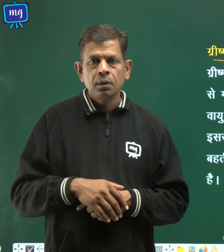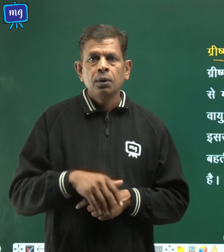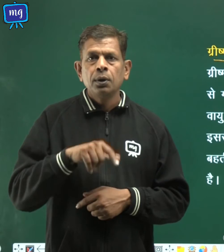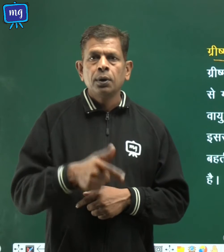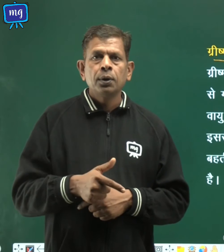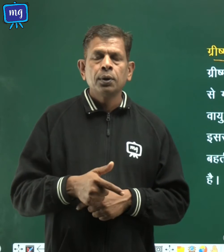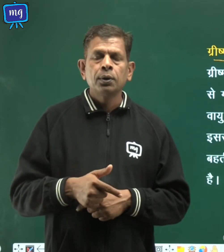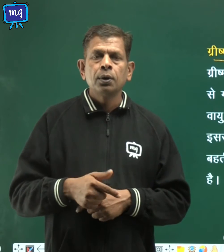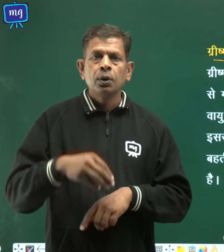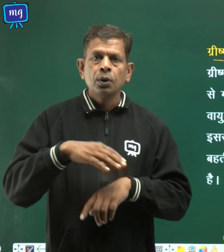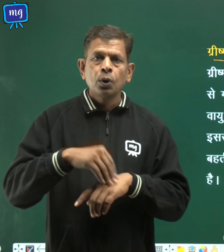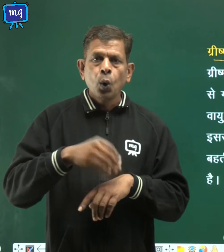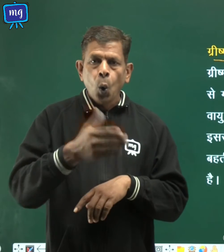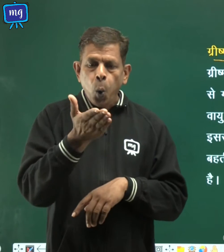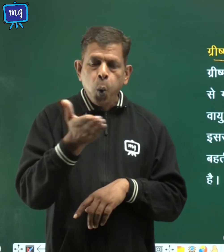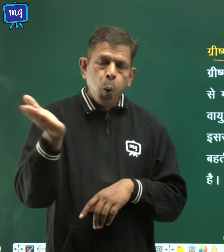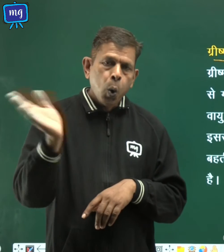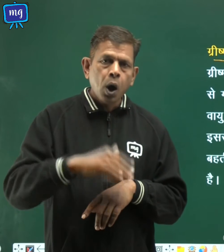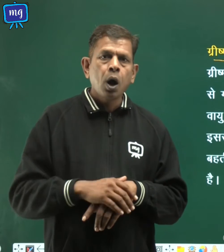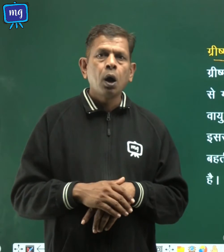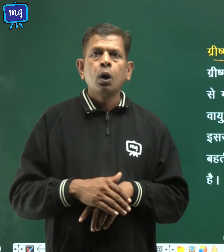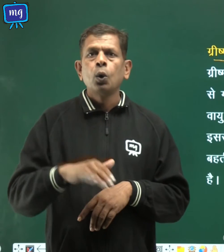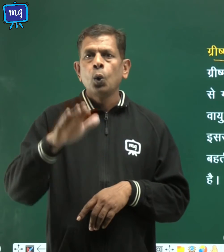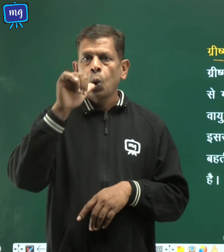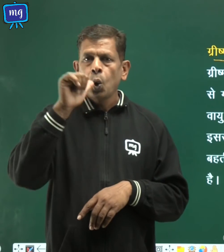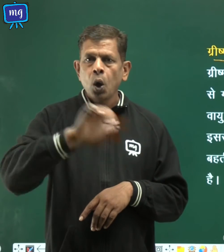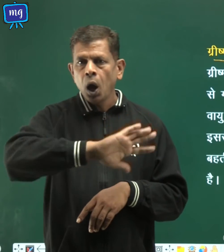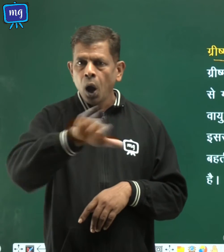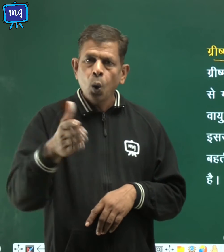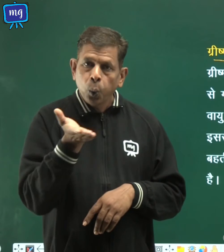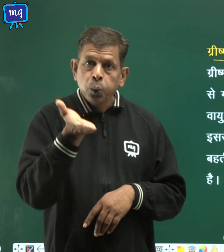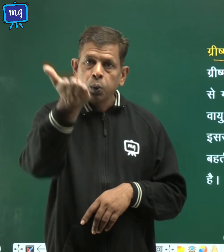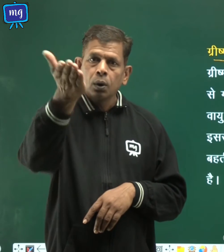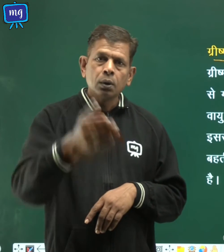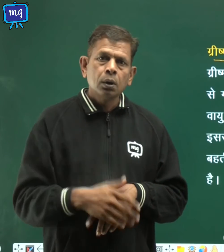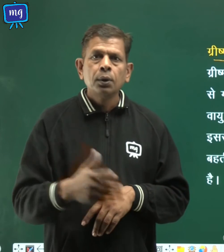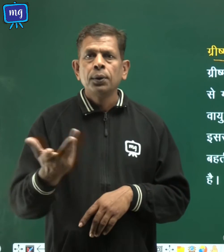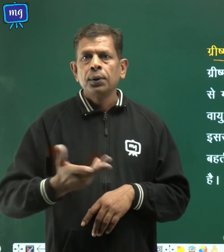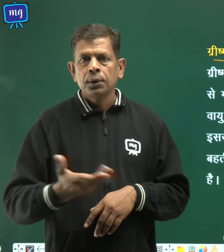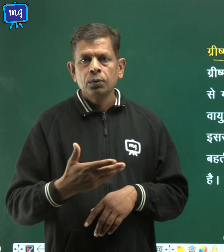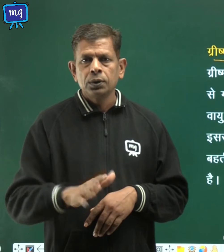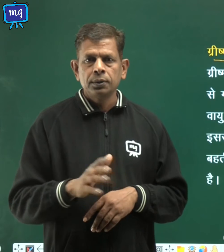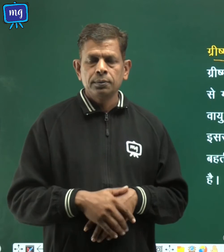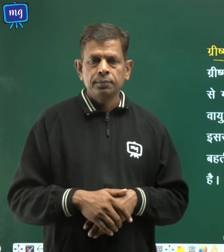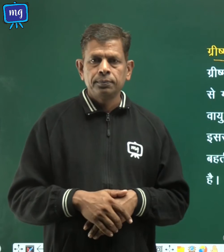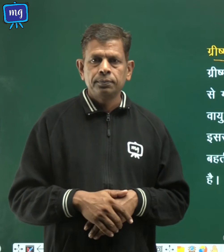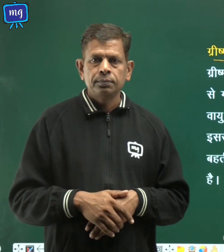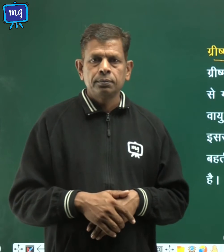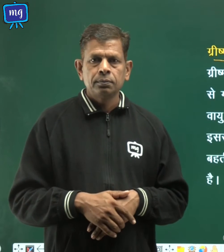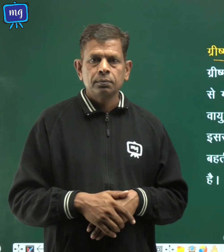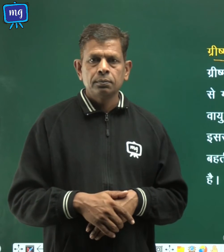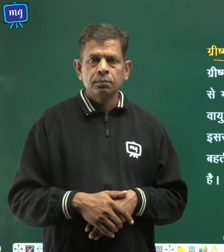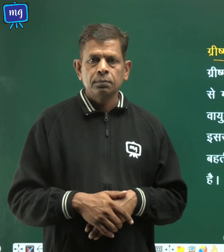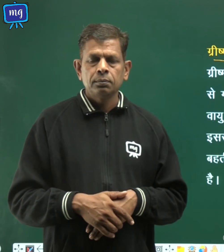कि थल समीर और समुद्र समीर क्या होती हैं।